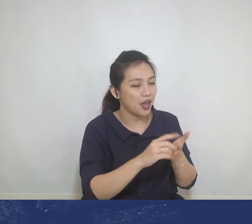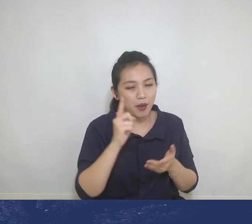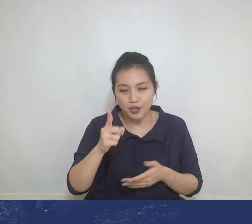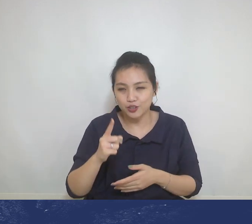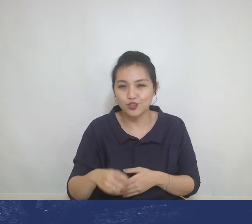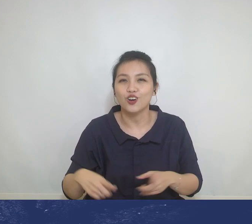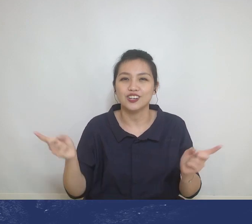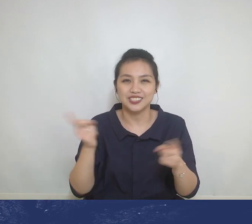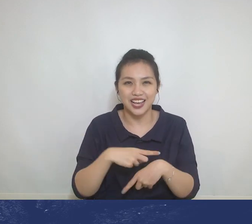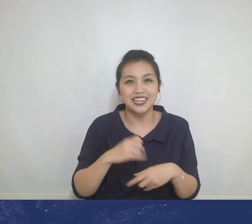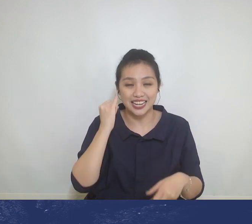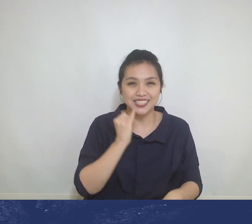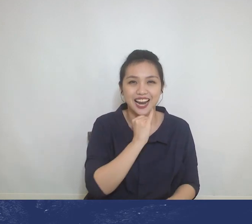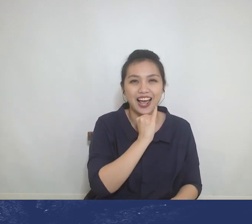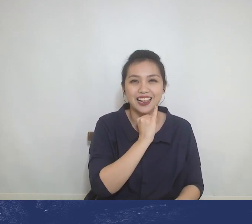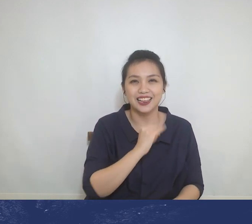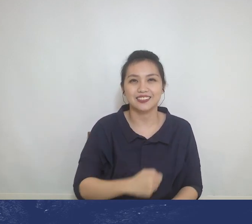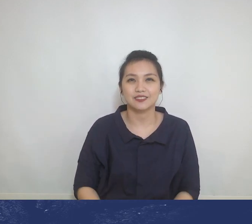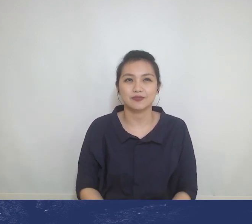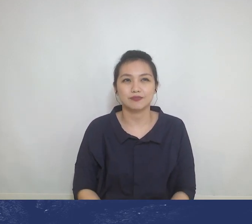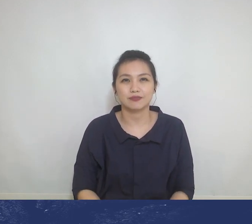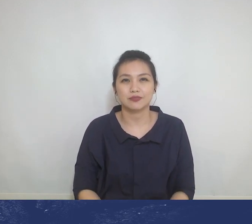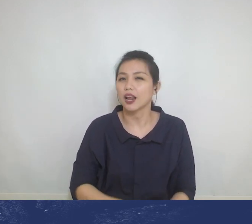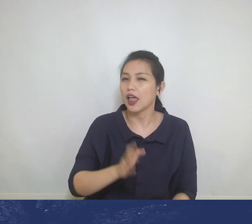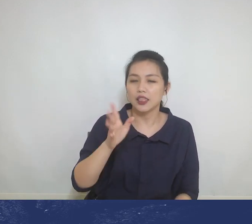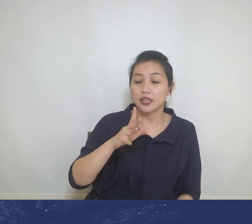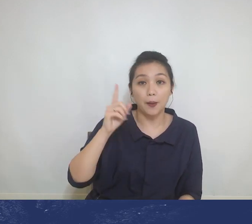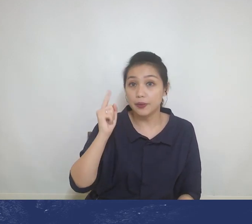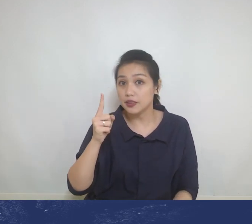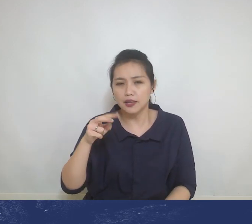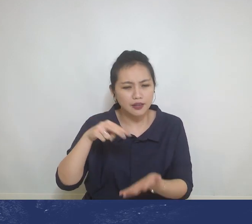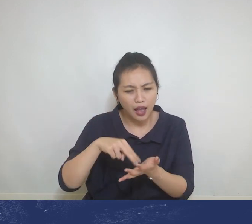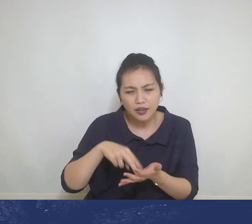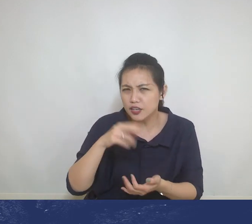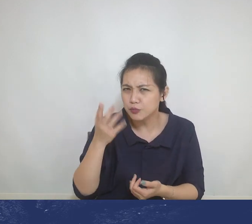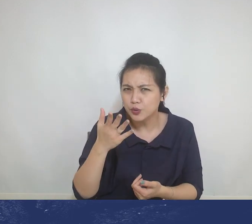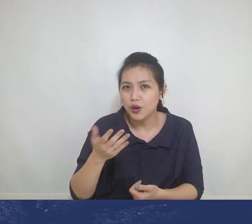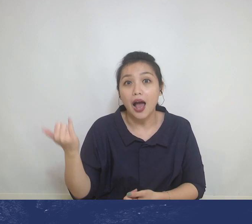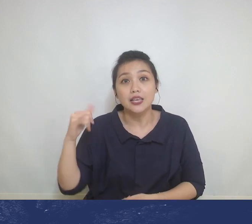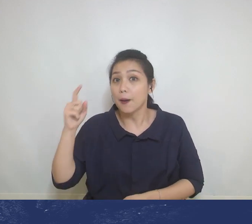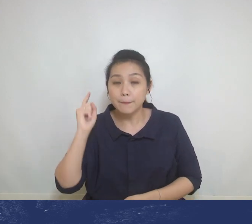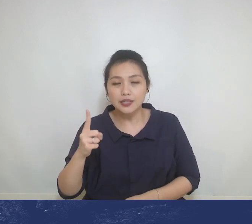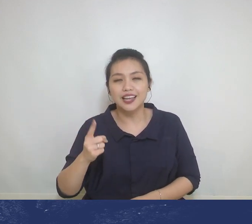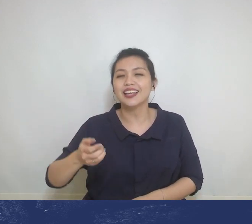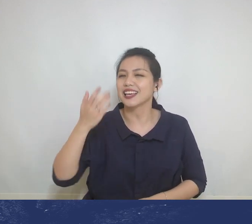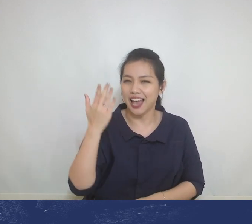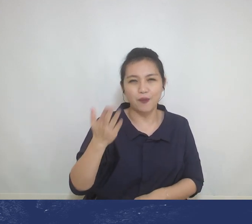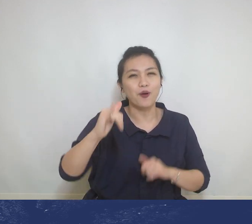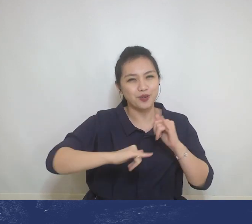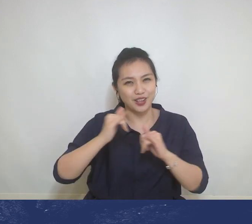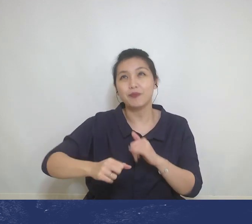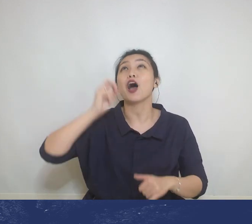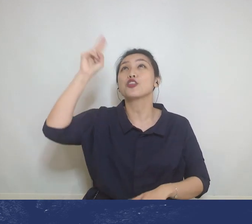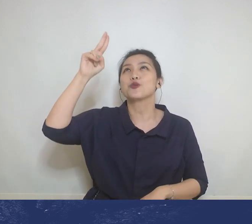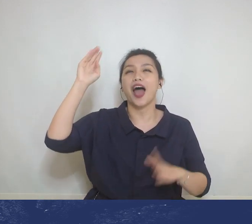diubah menjadi Israel. Berkemenangan bersama Tuhan. Tidak penting kakimu. Yang penting kamu bersama Tuhan